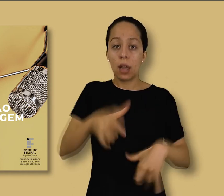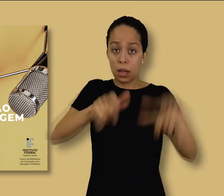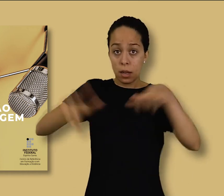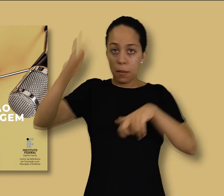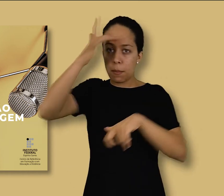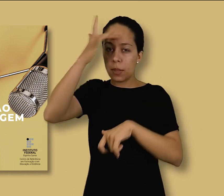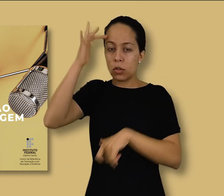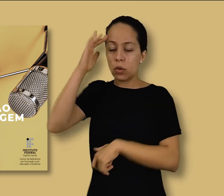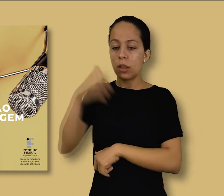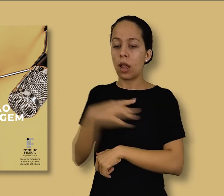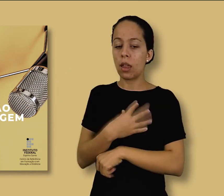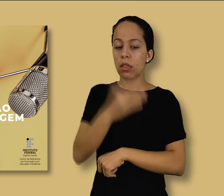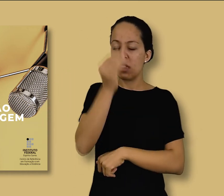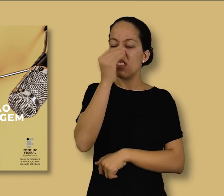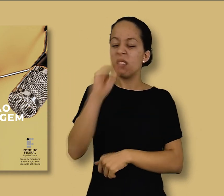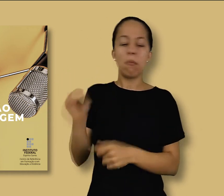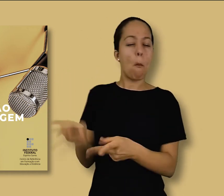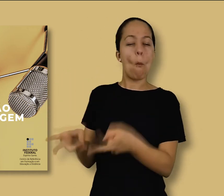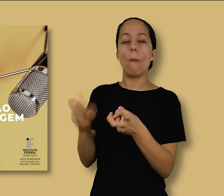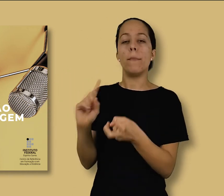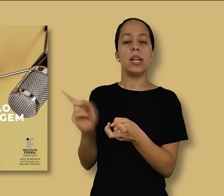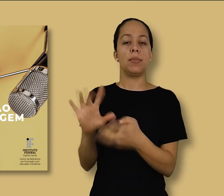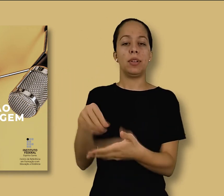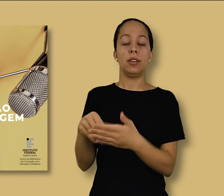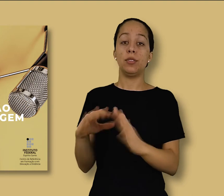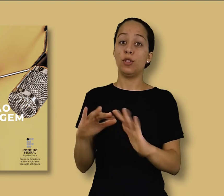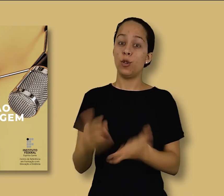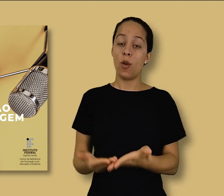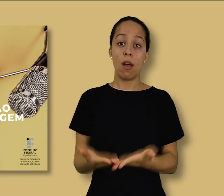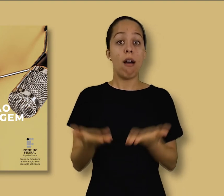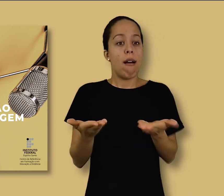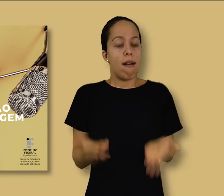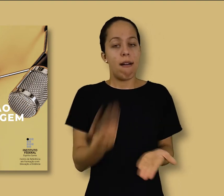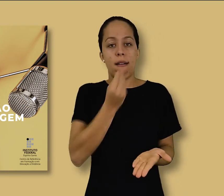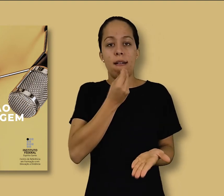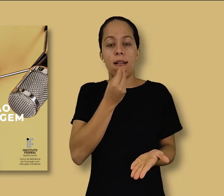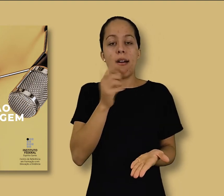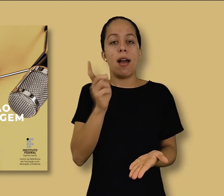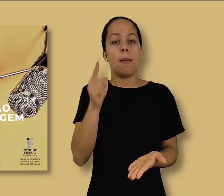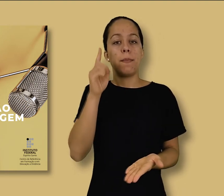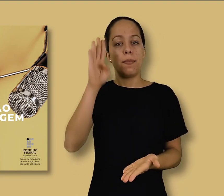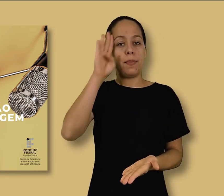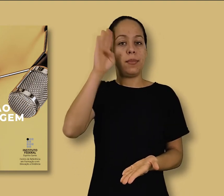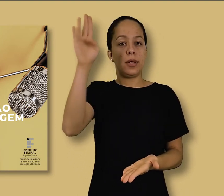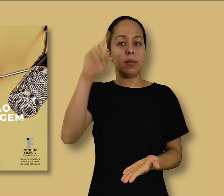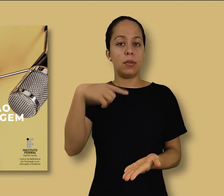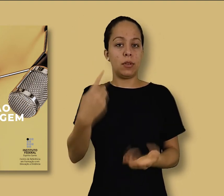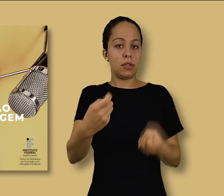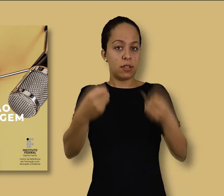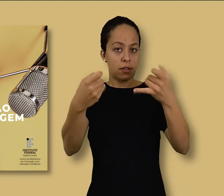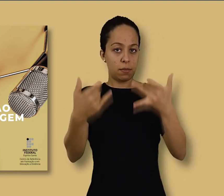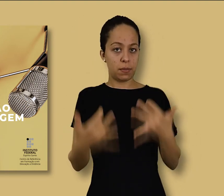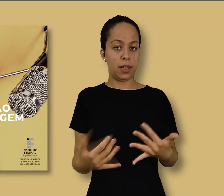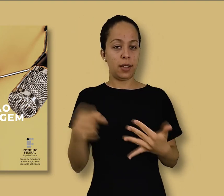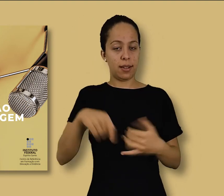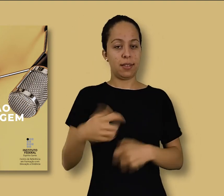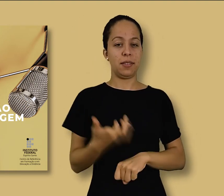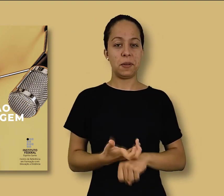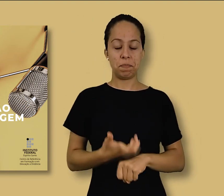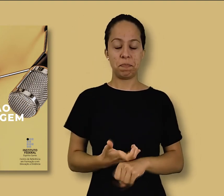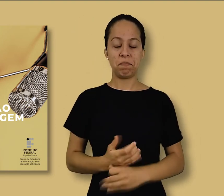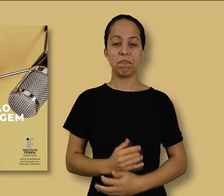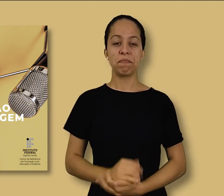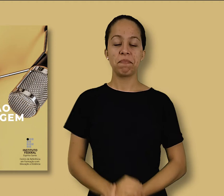aprendizagem enfim falaremos dos invisibilizados e dos excluídos da escola o que é